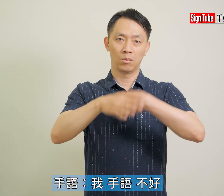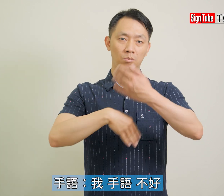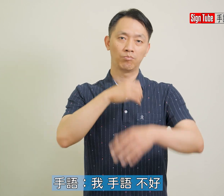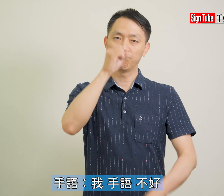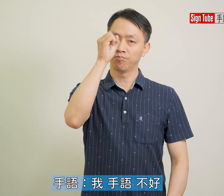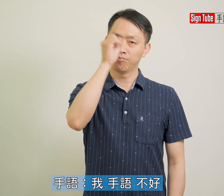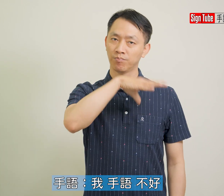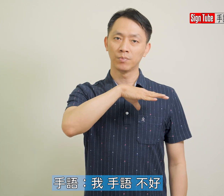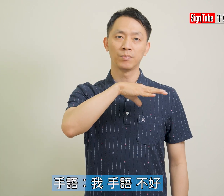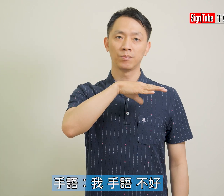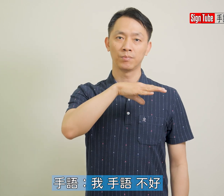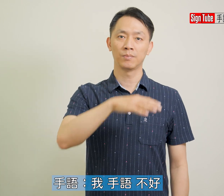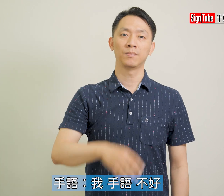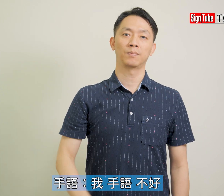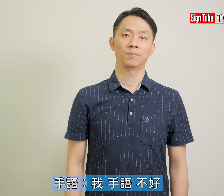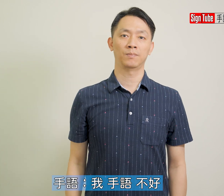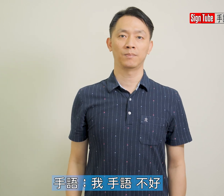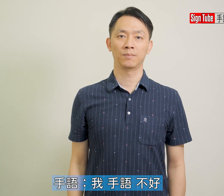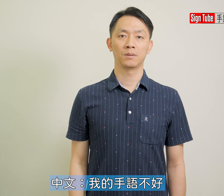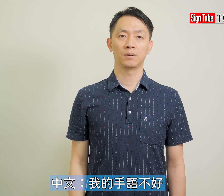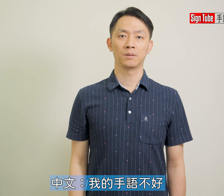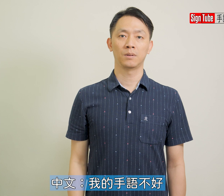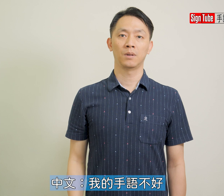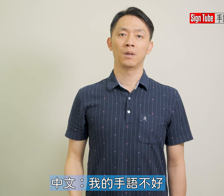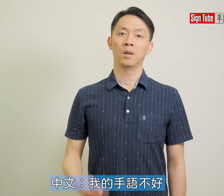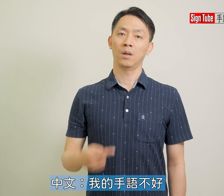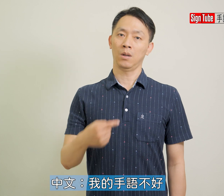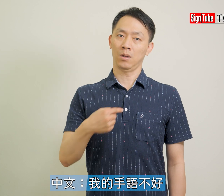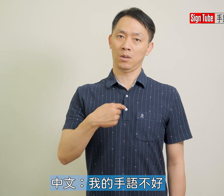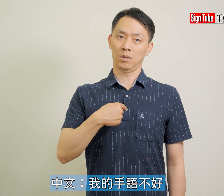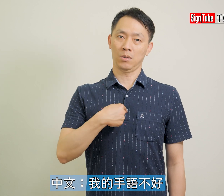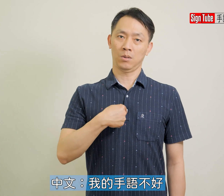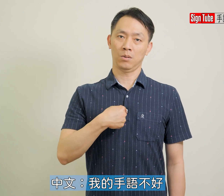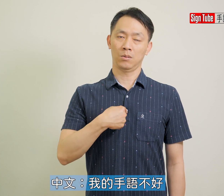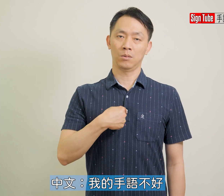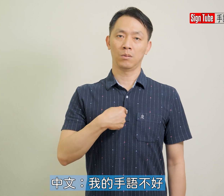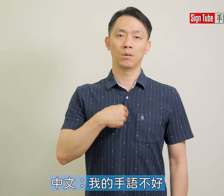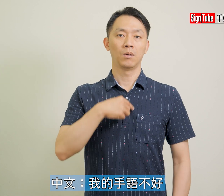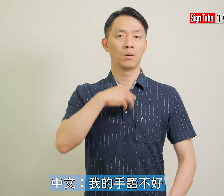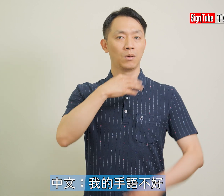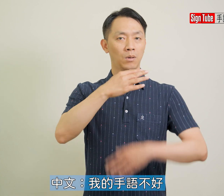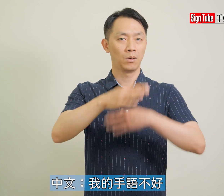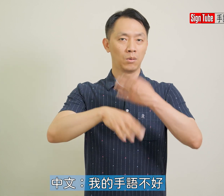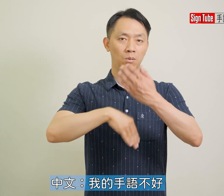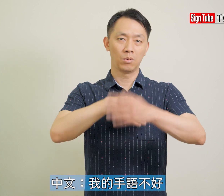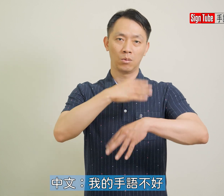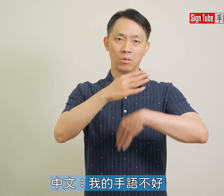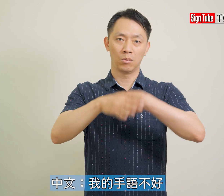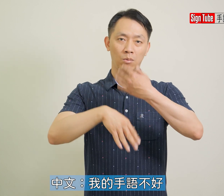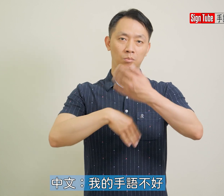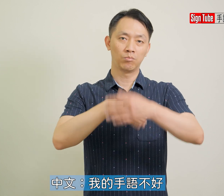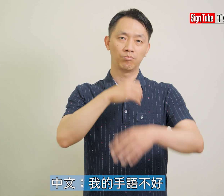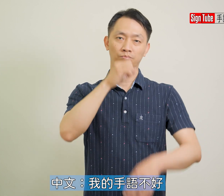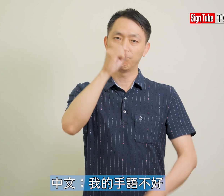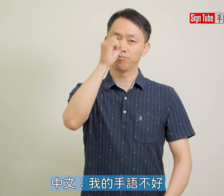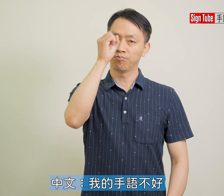笔法，我手语不好。中文意思，我的手语不好。